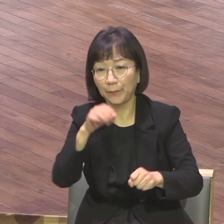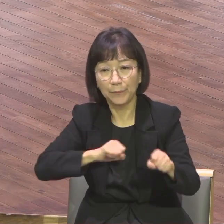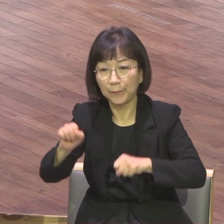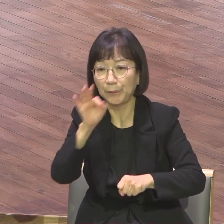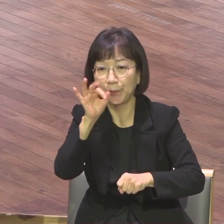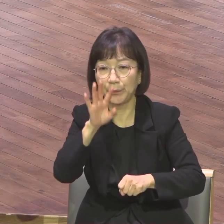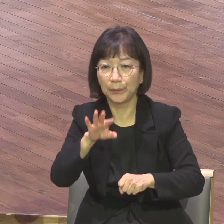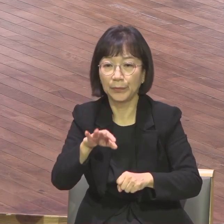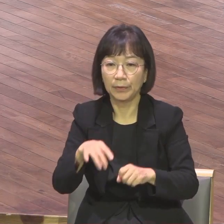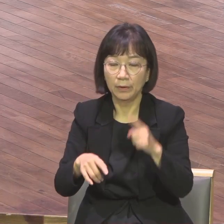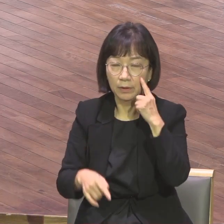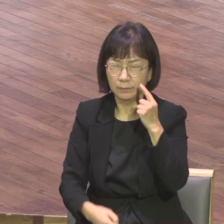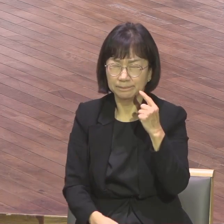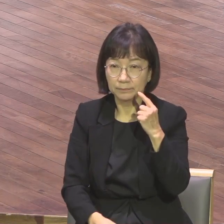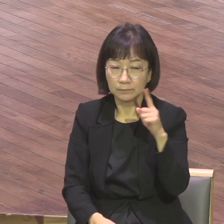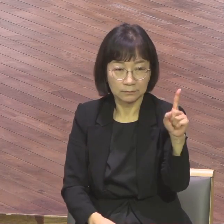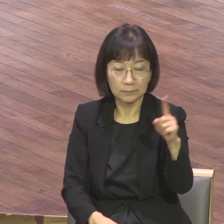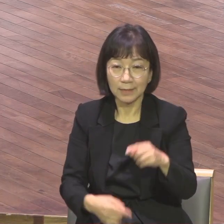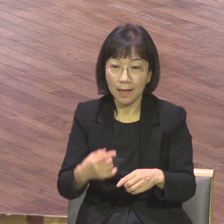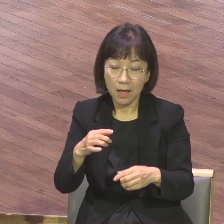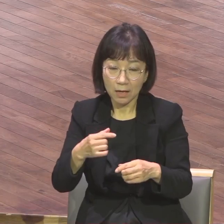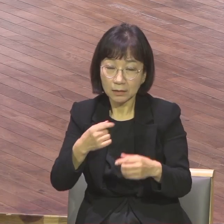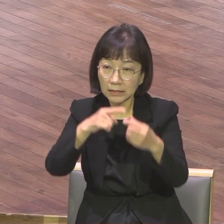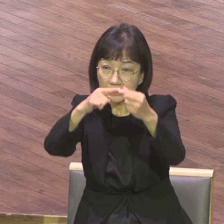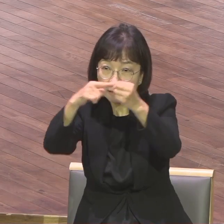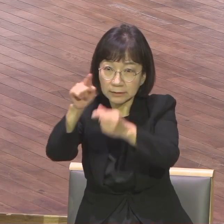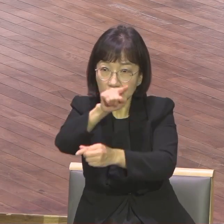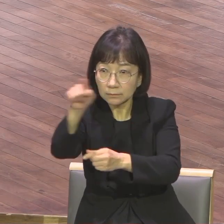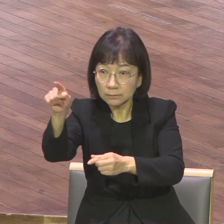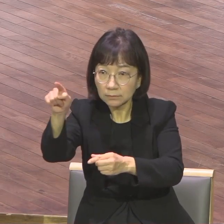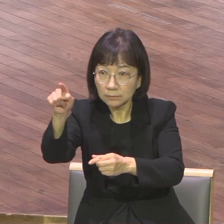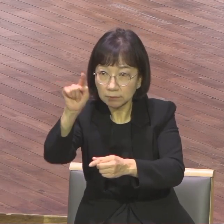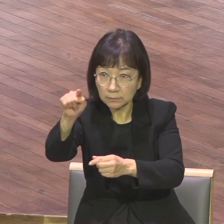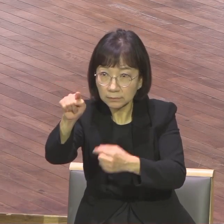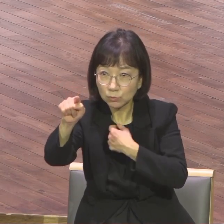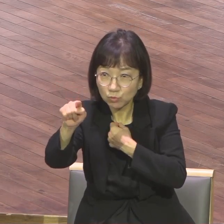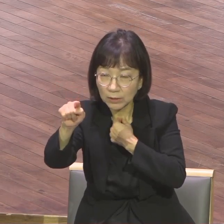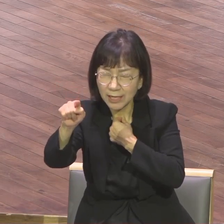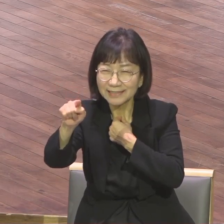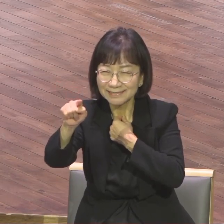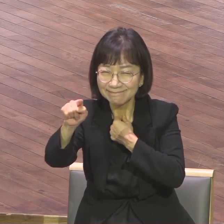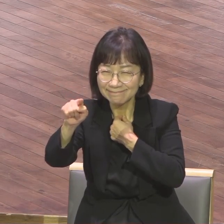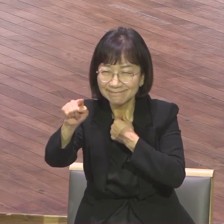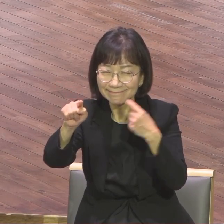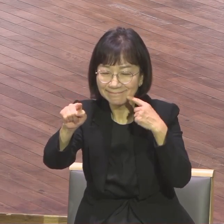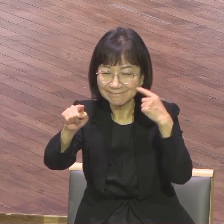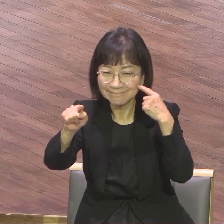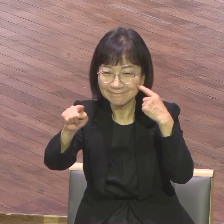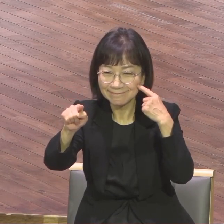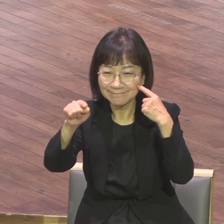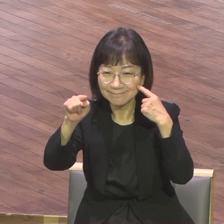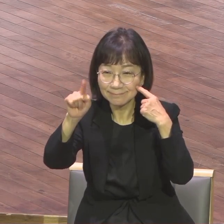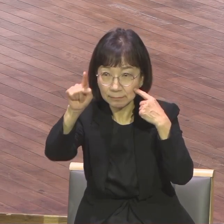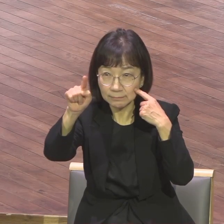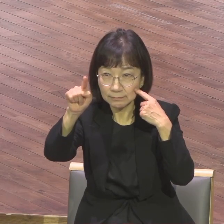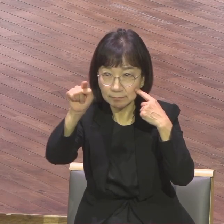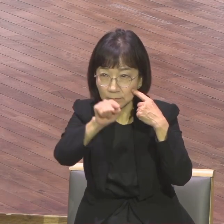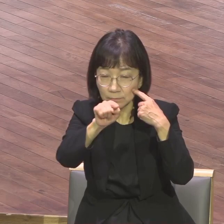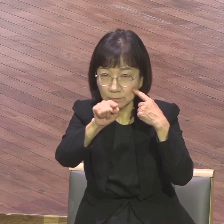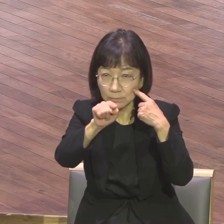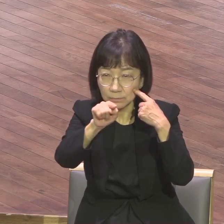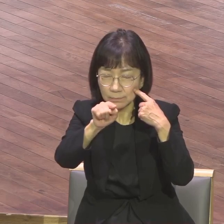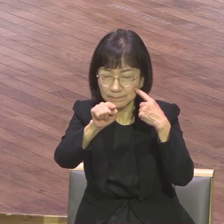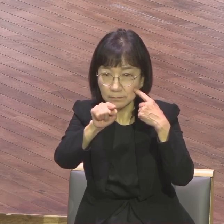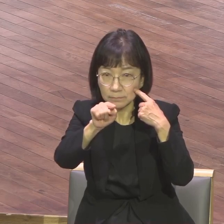자, 자신이 원하는 글자를 보여줘 웃어요. 웃는 표정이 웃는 표정을 짓고 눈을